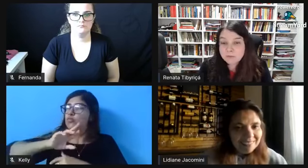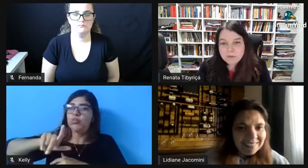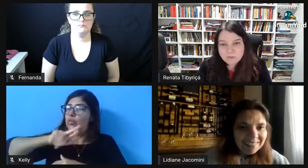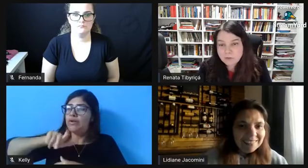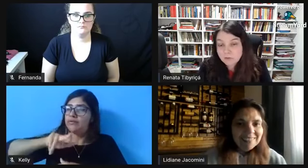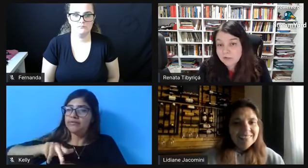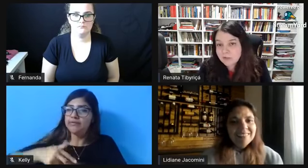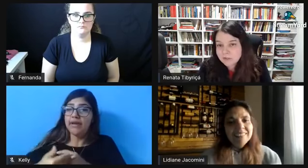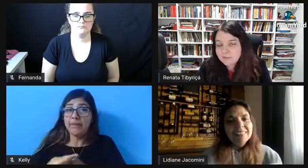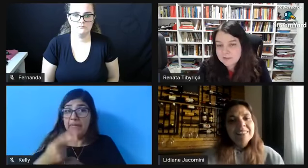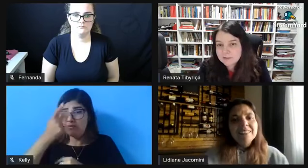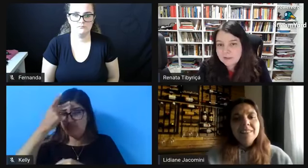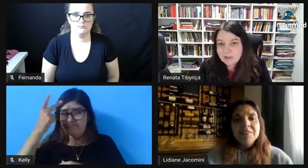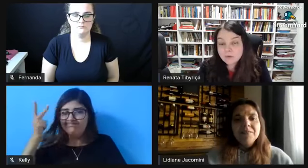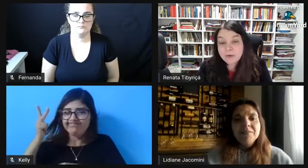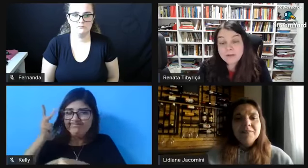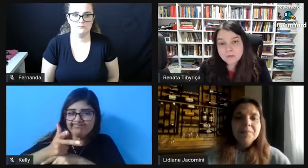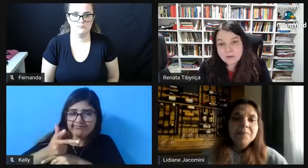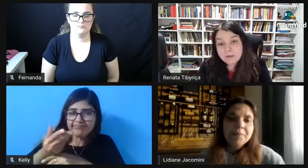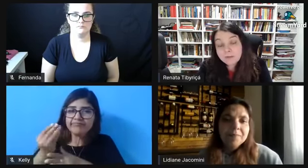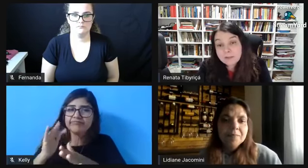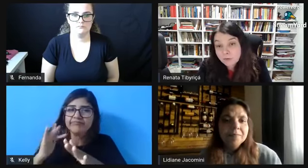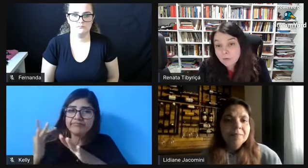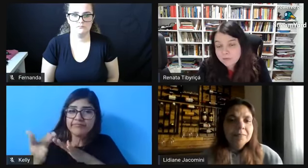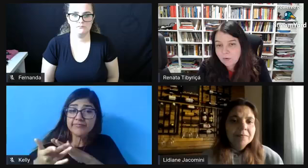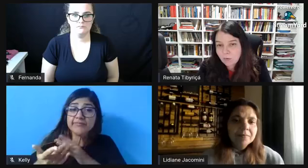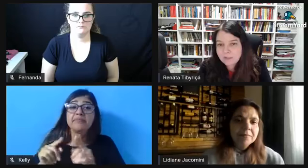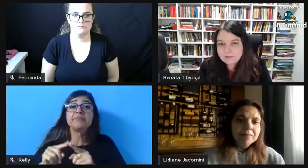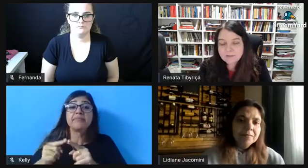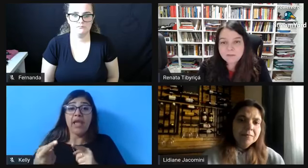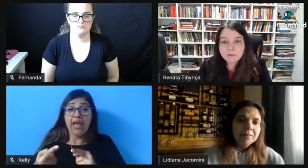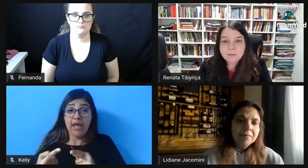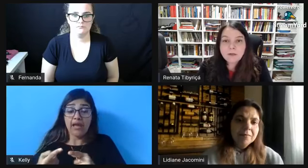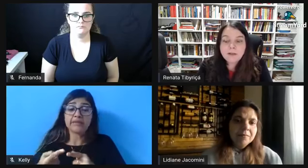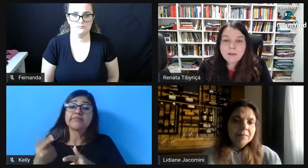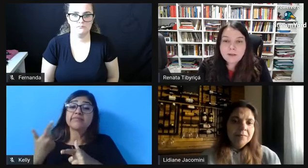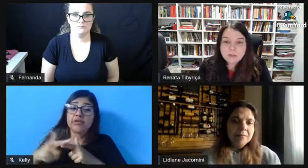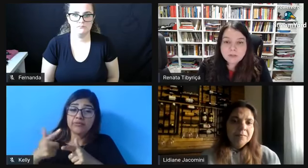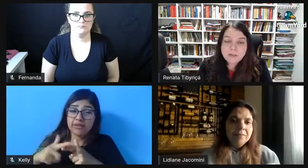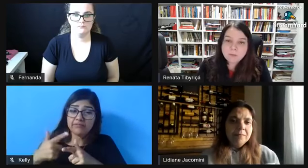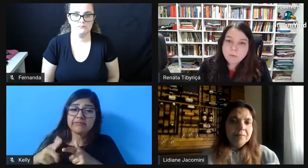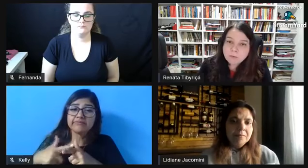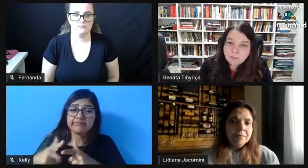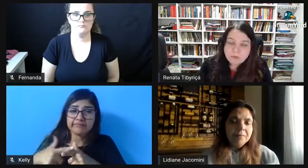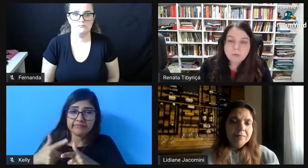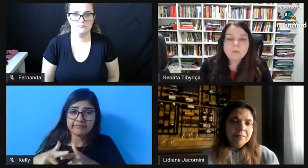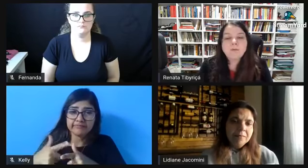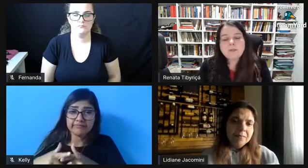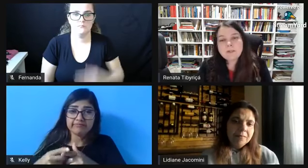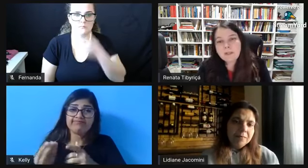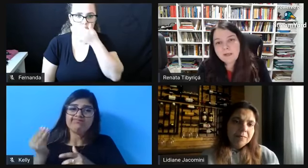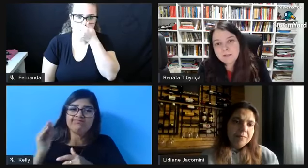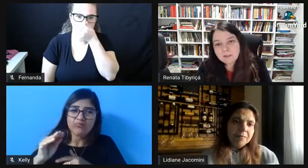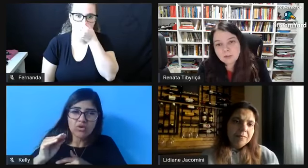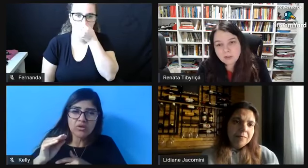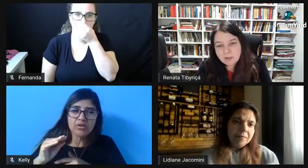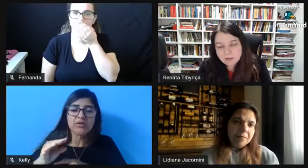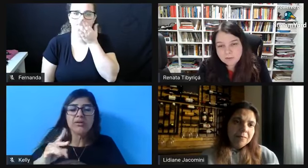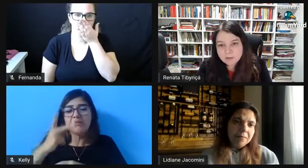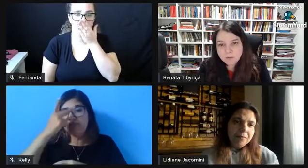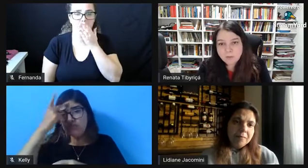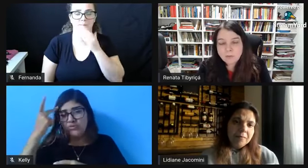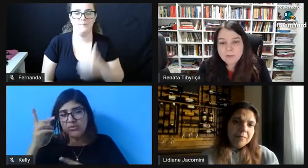Embora muitas pessoas façam isso, e às vezes tem, só que também tem consequências. Então, a gente está expondo uma pessoa com deficiência,